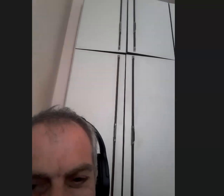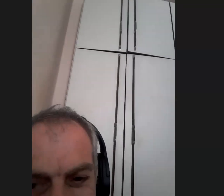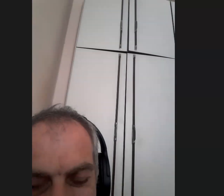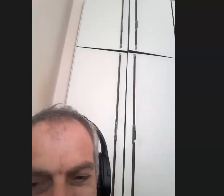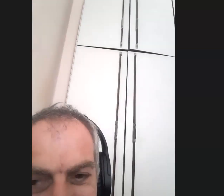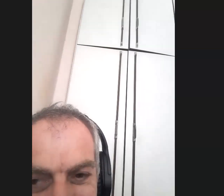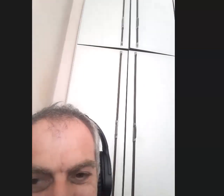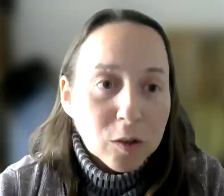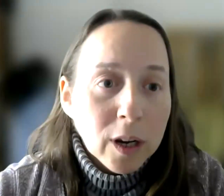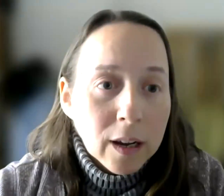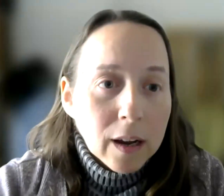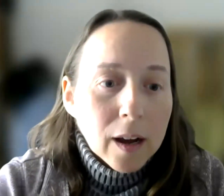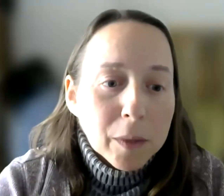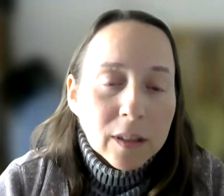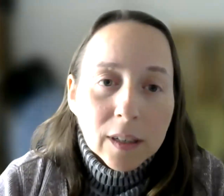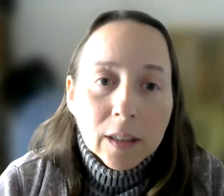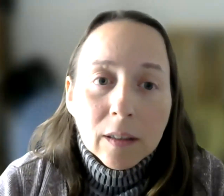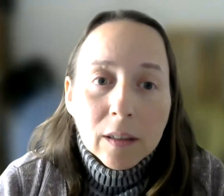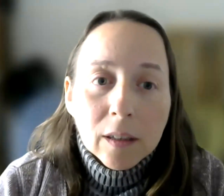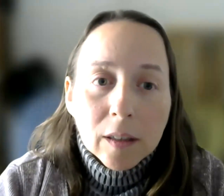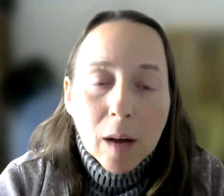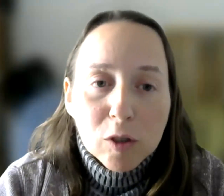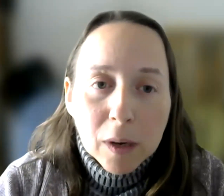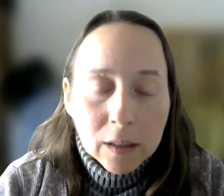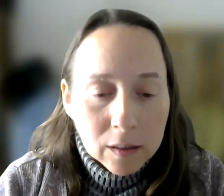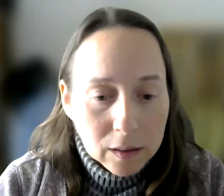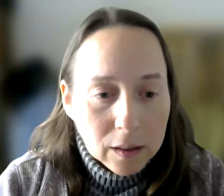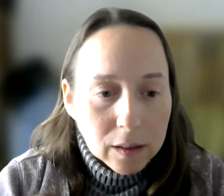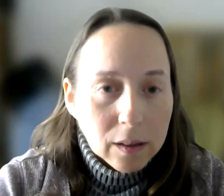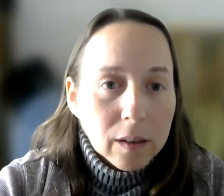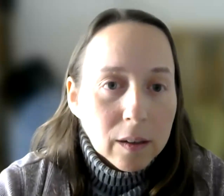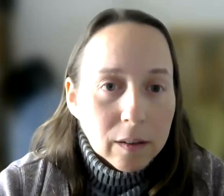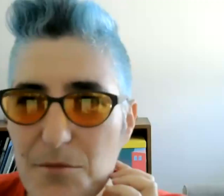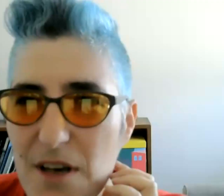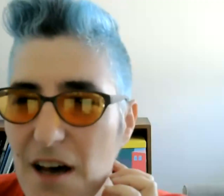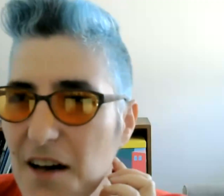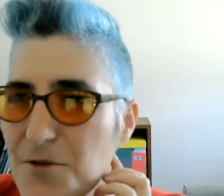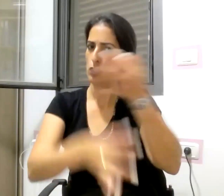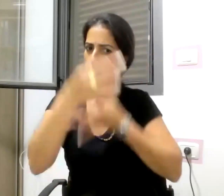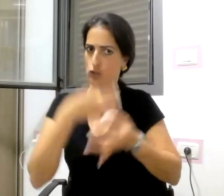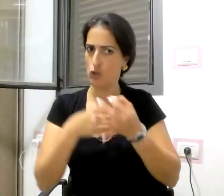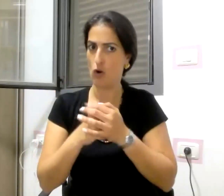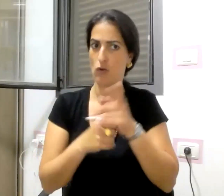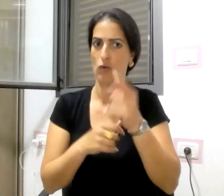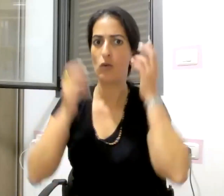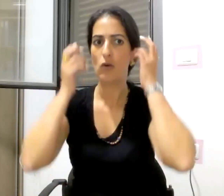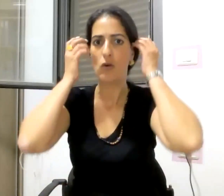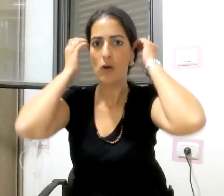תודה רבה שמואל עמית אתה גם מוזמן ויש גם אולי גם אחר כך סולה